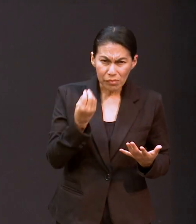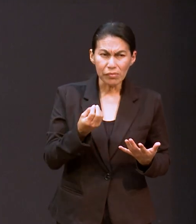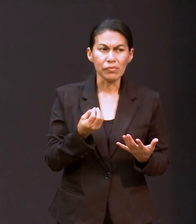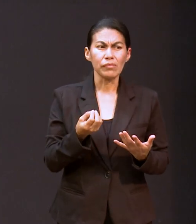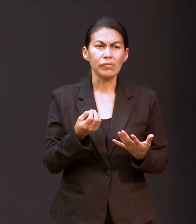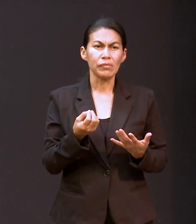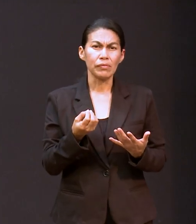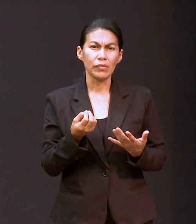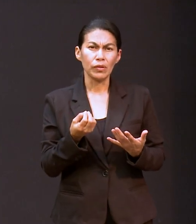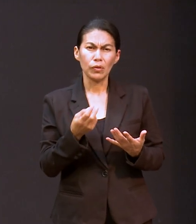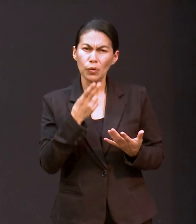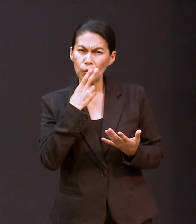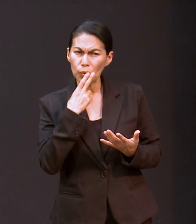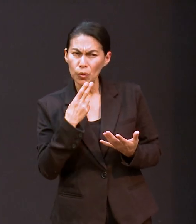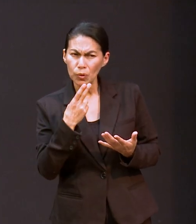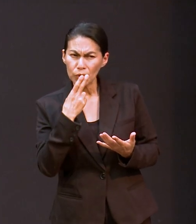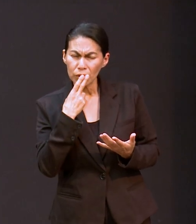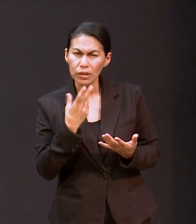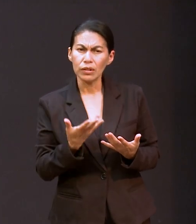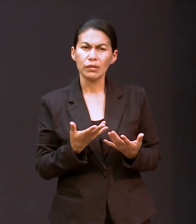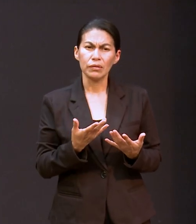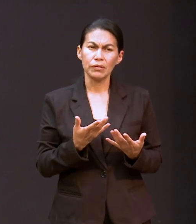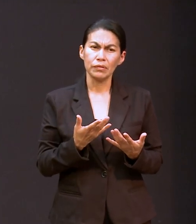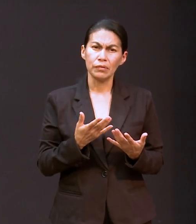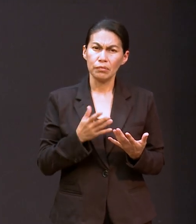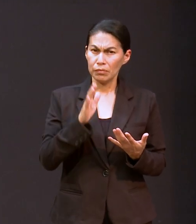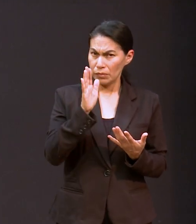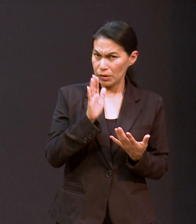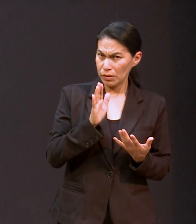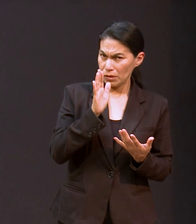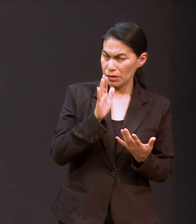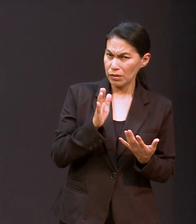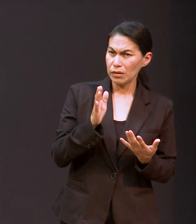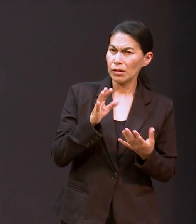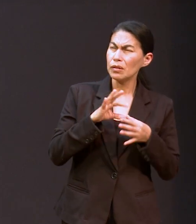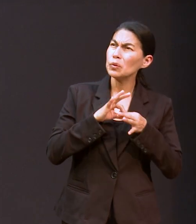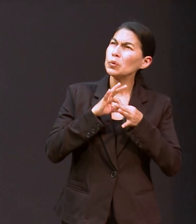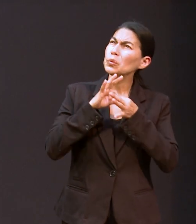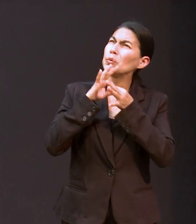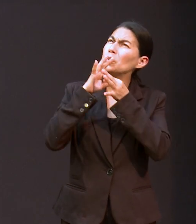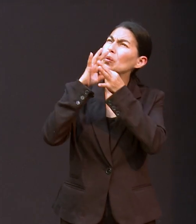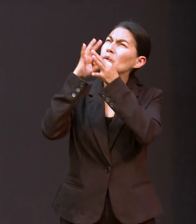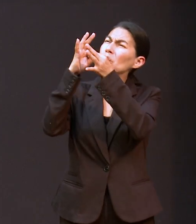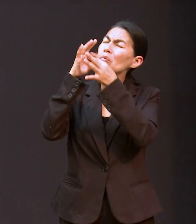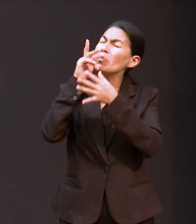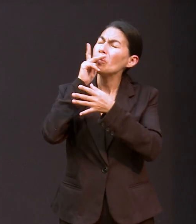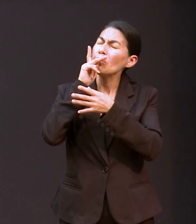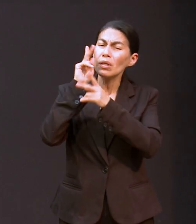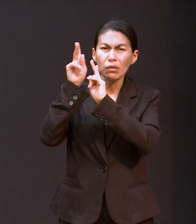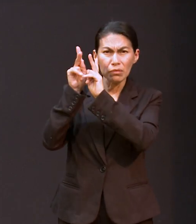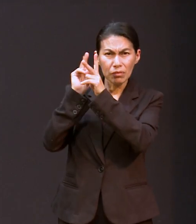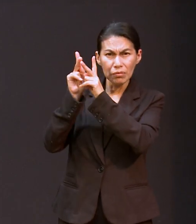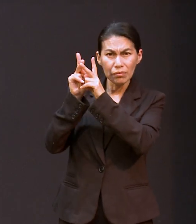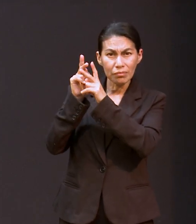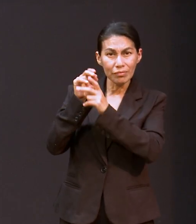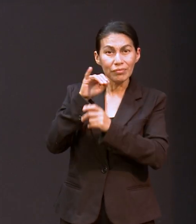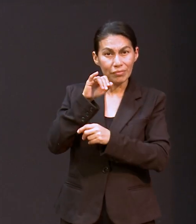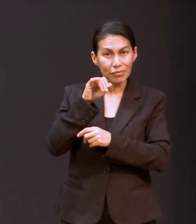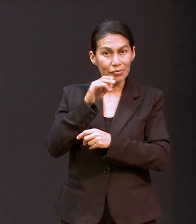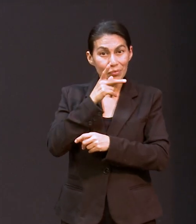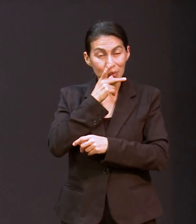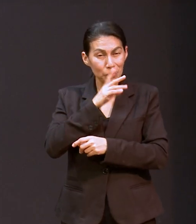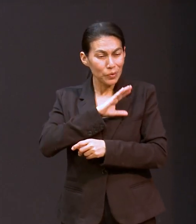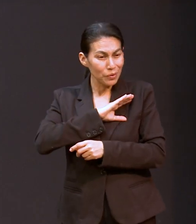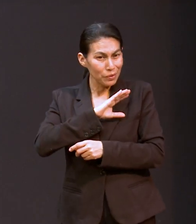íntimo cálido dulce como una relación íntima con tu papá